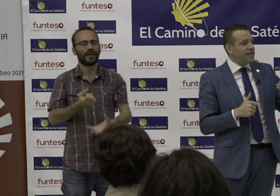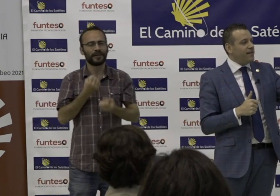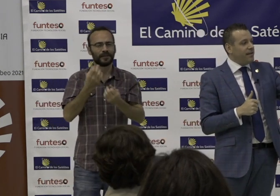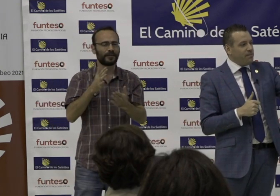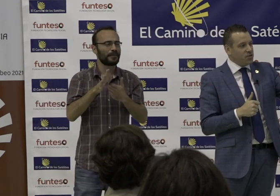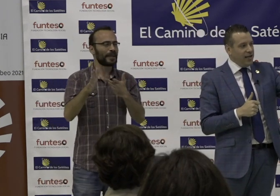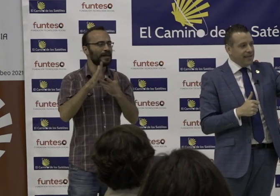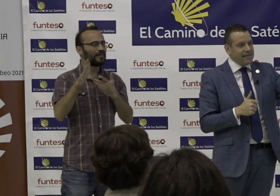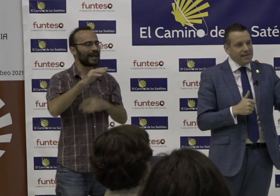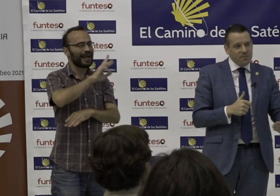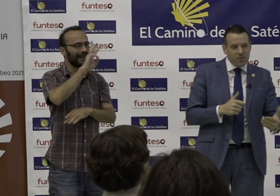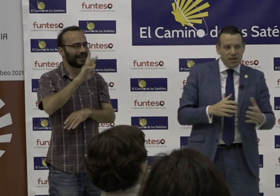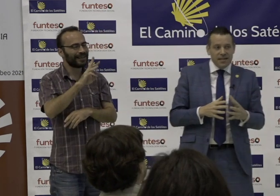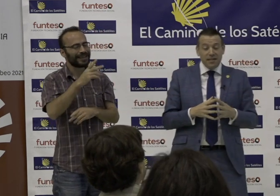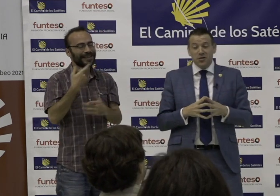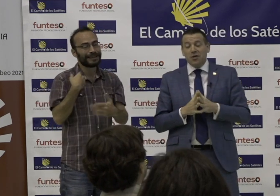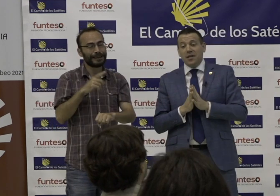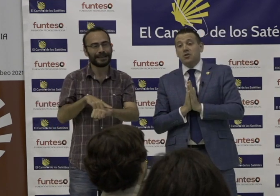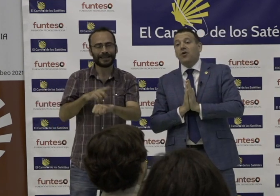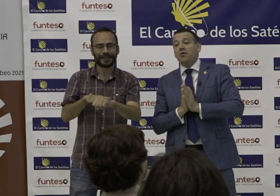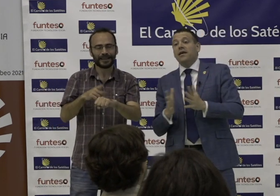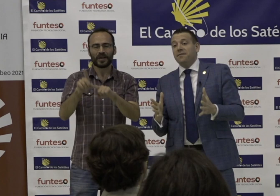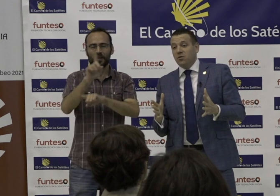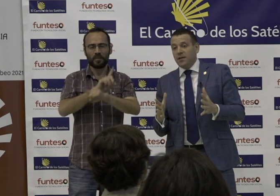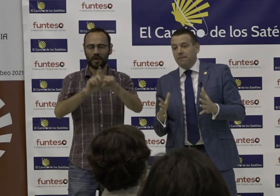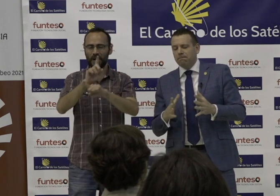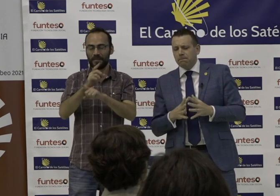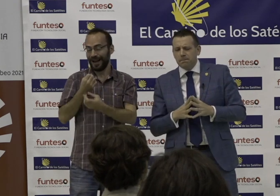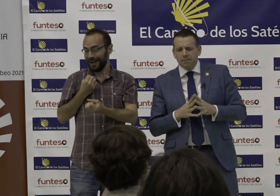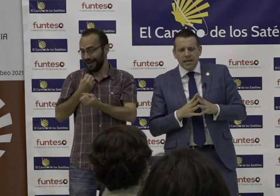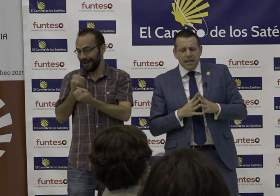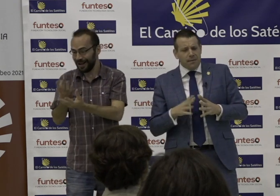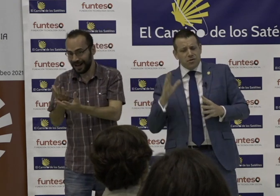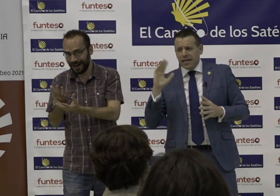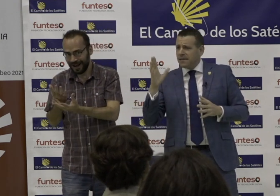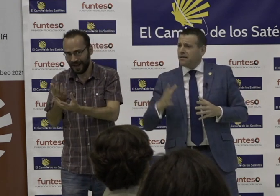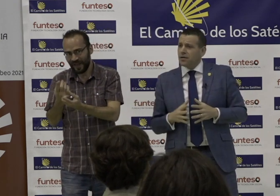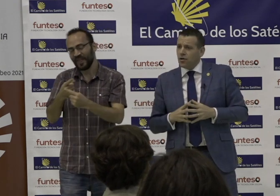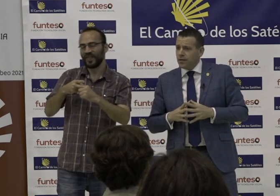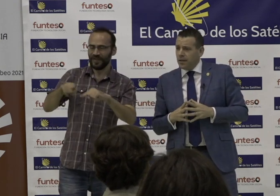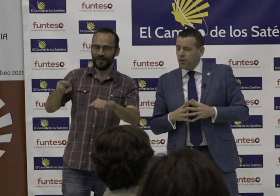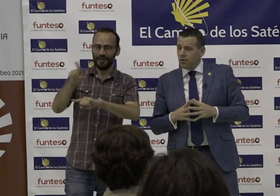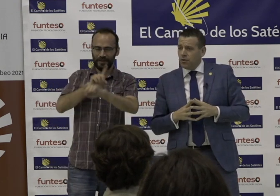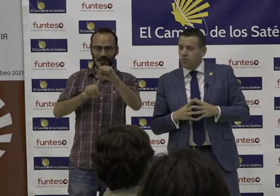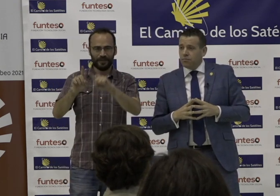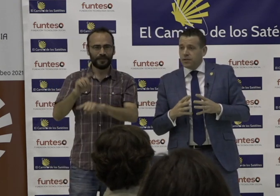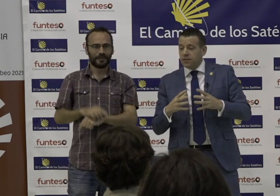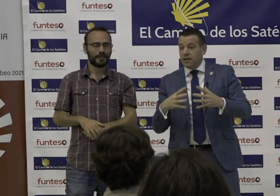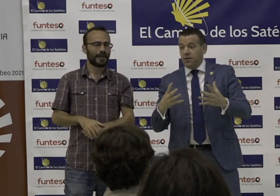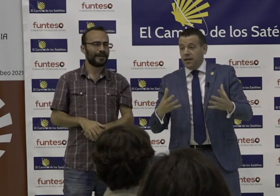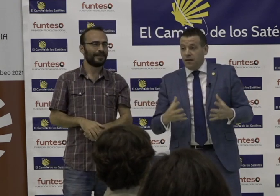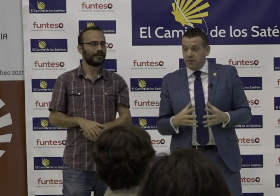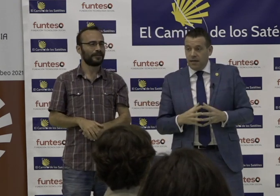a otra tercera persona qué es el tiempo, sí nos encontramos con alguna dificultad. La persona que más se acercó de modo